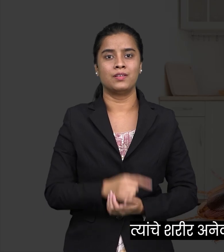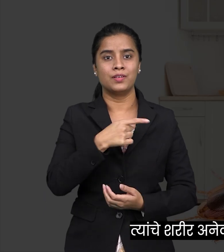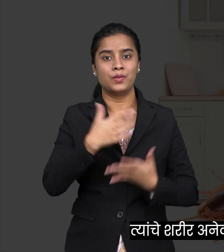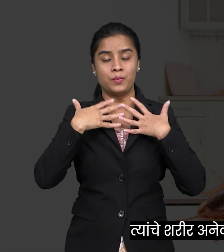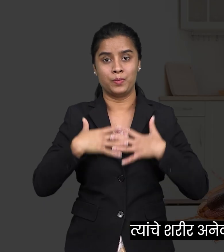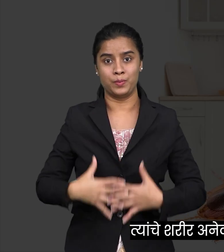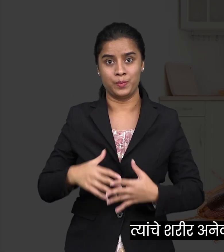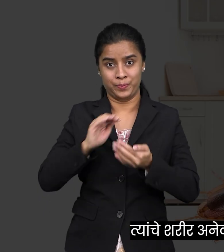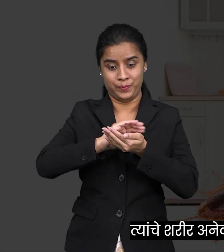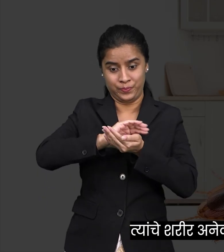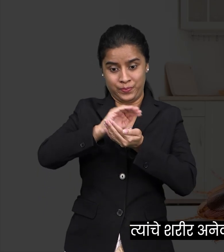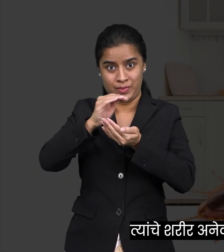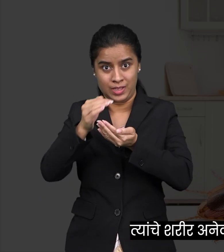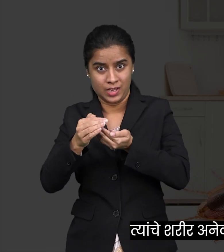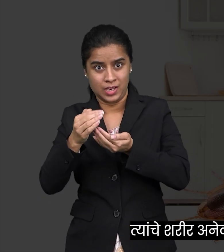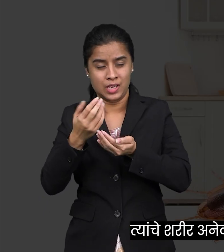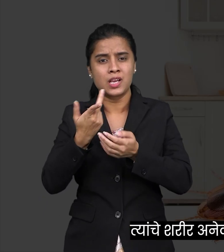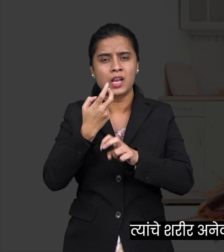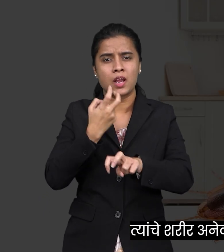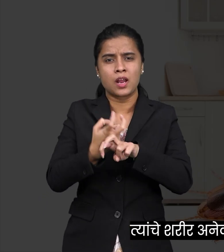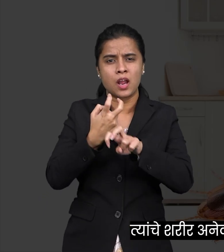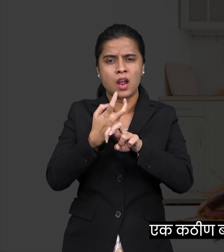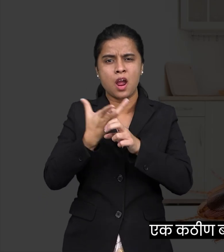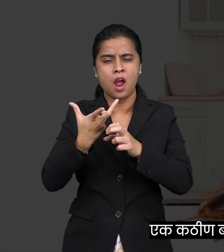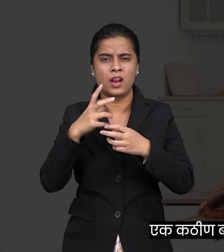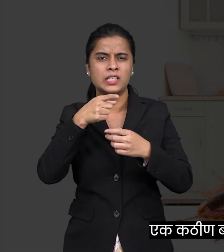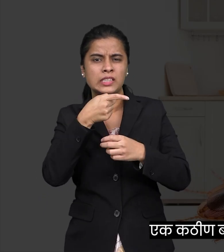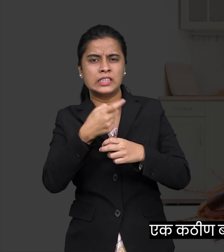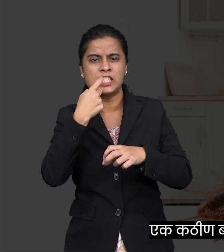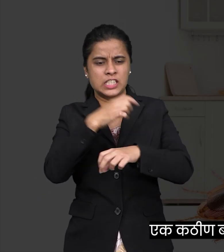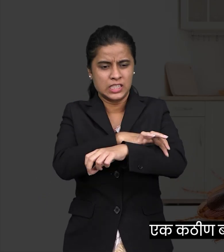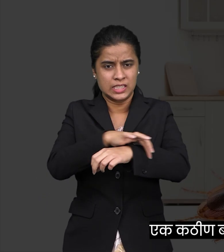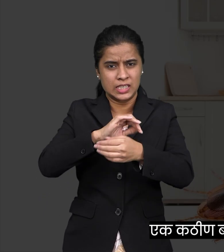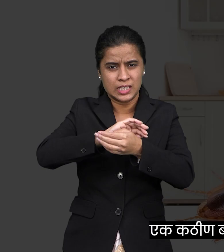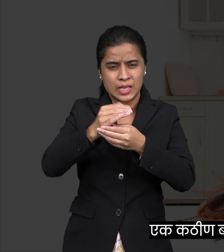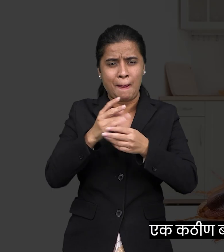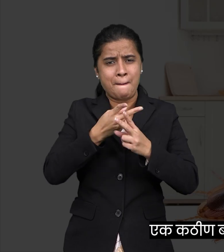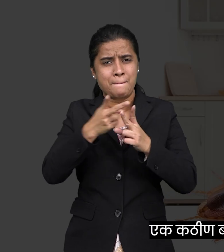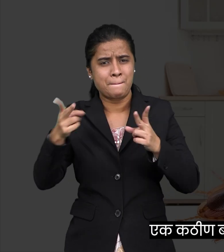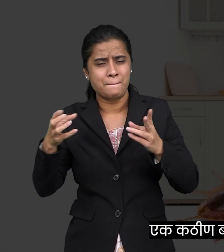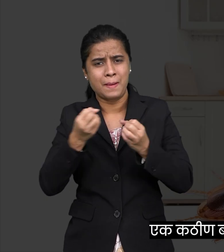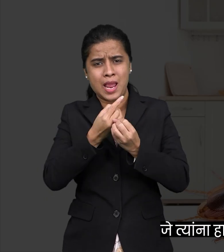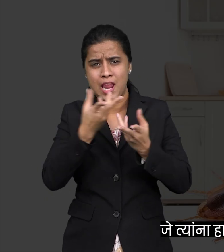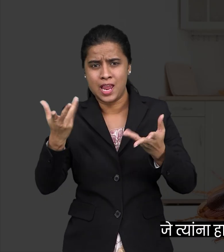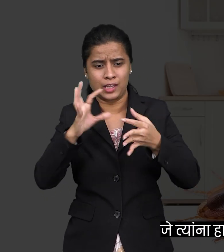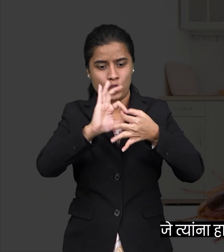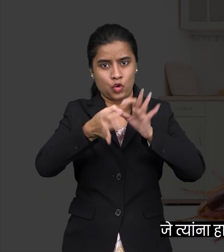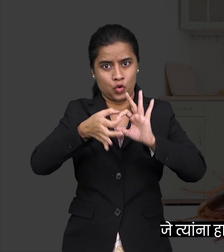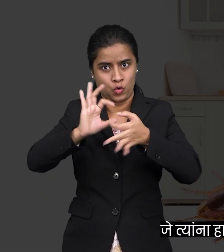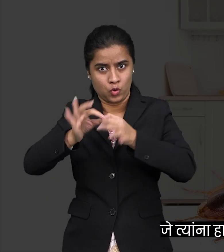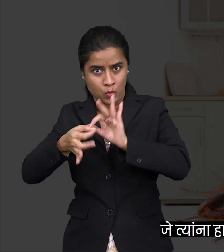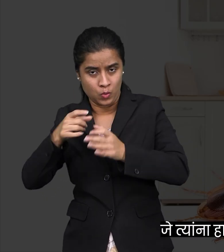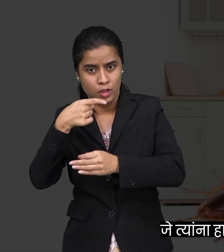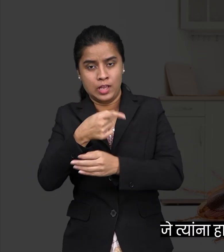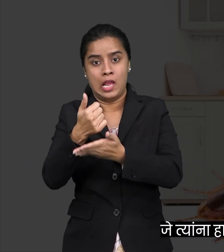त्यांचे शरीर अनेक जोडलेल्या प्लेट्सपासून बनलेले एक कठीण बाह्य सांगाड्याने झाकलेले असते, जे त्यांना हालचाल करण्यास